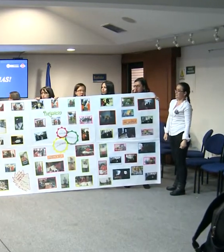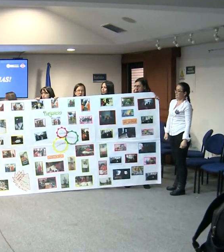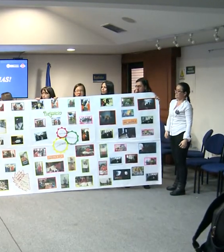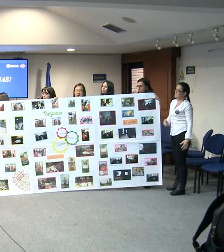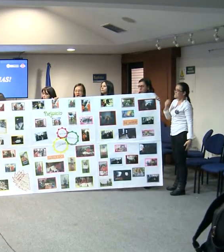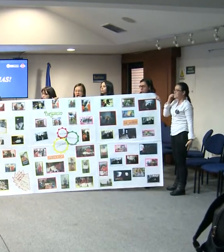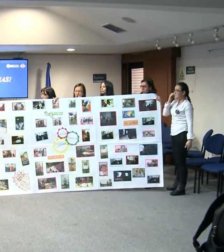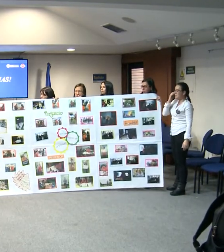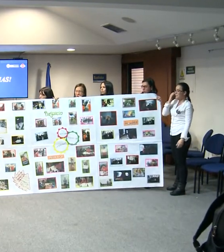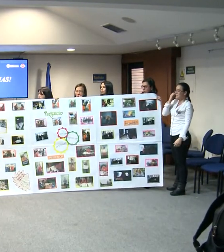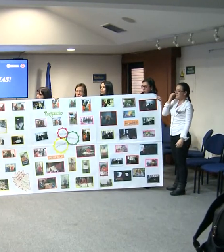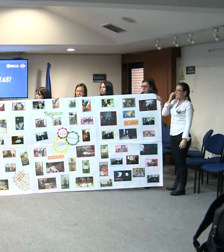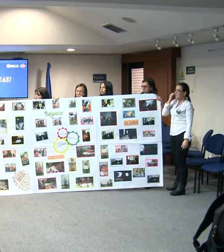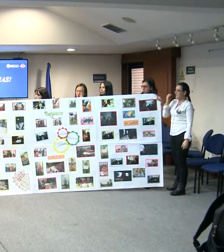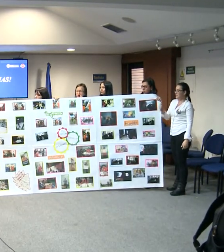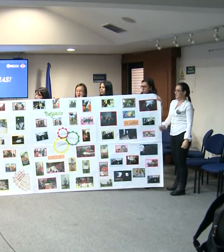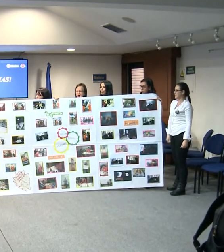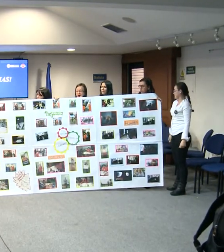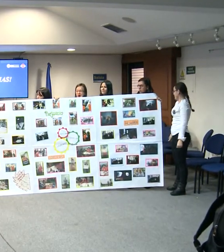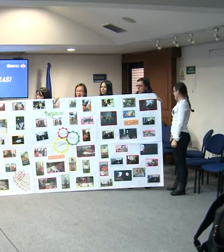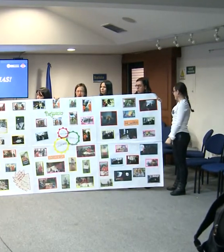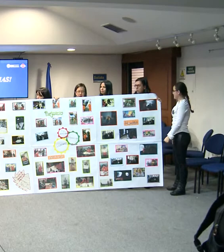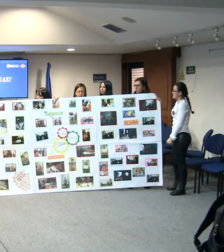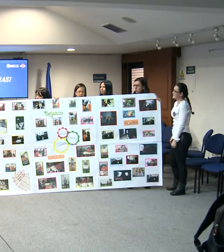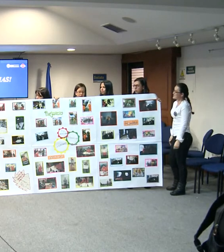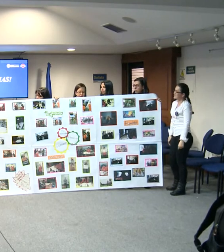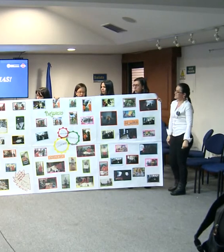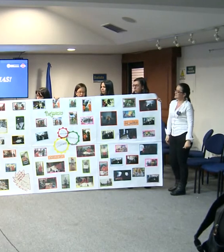Para complementar un poco lo de esos eventos,